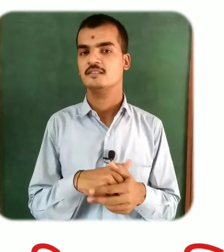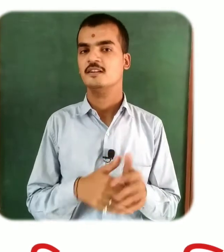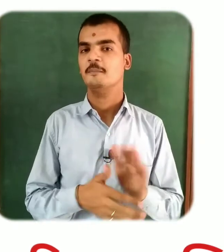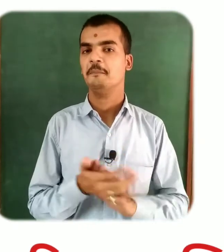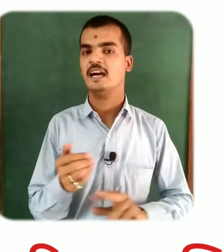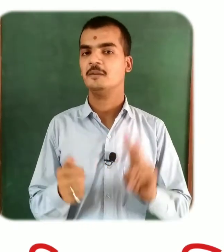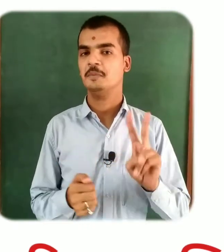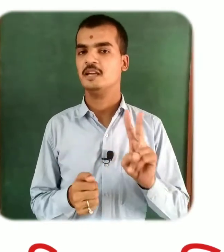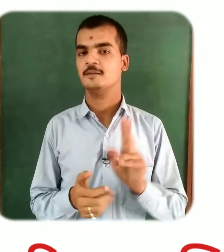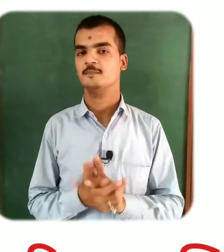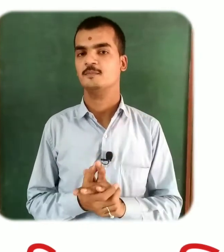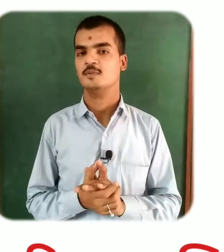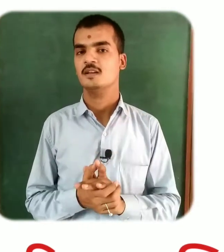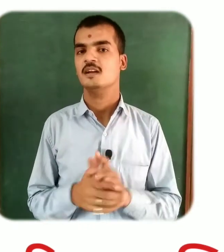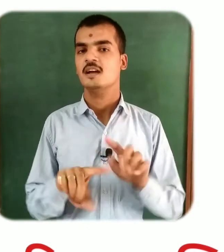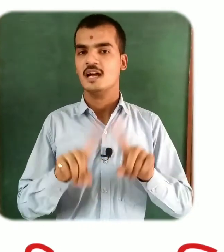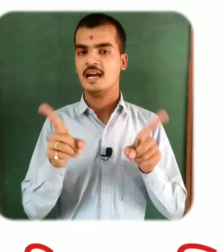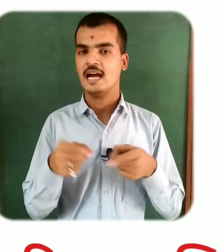5માં પાઠ 2